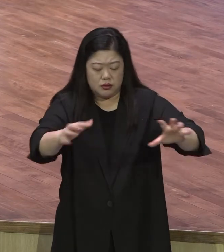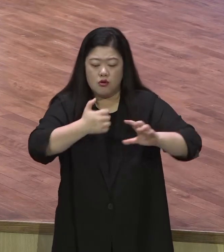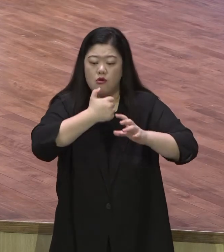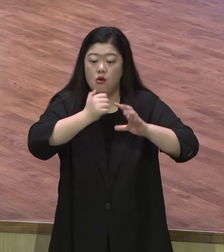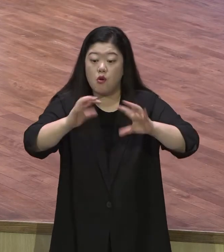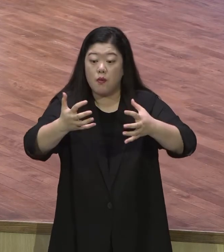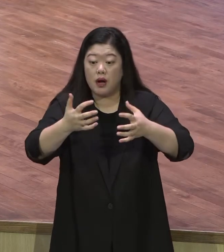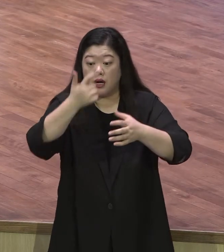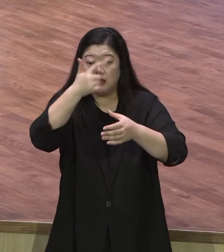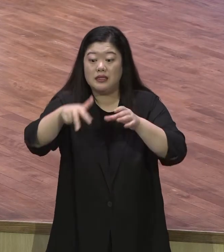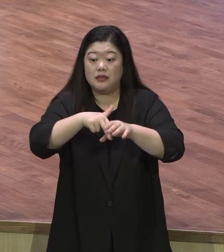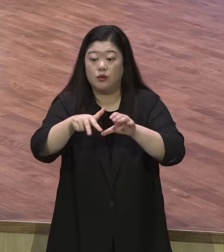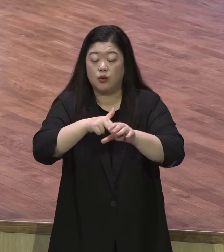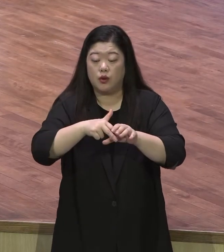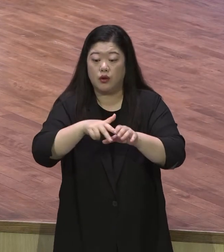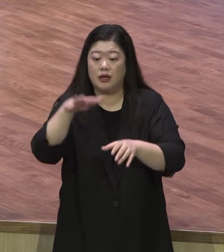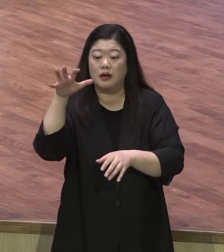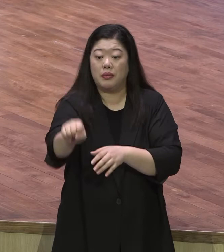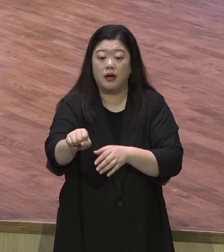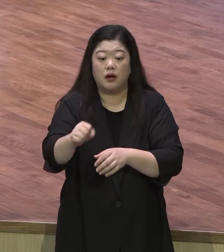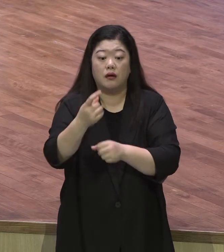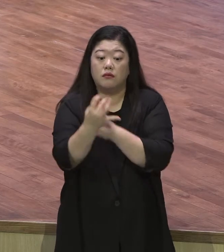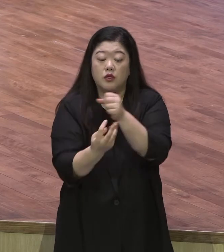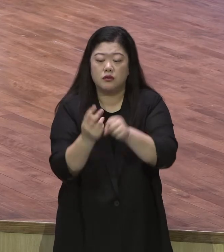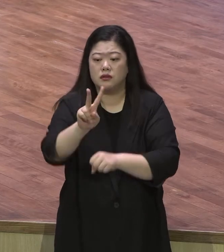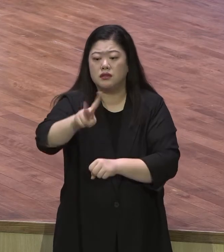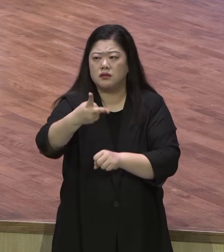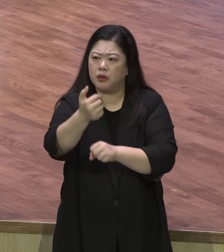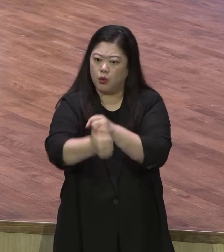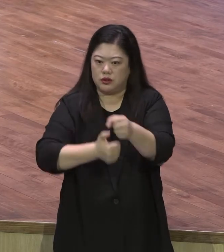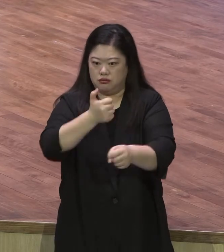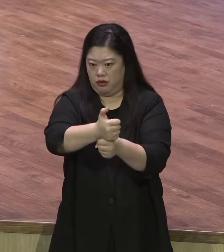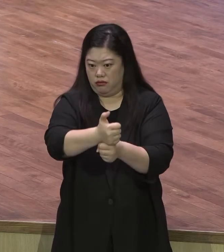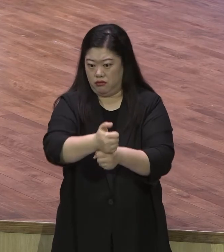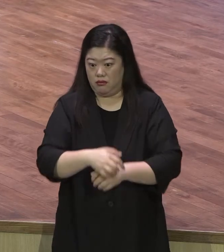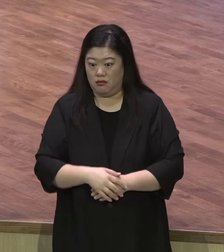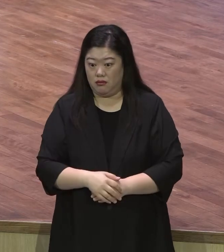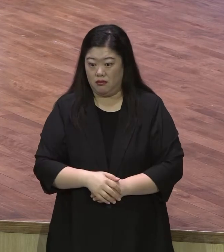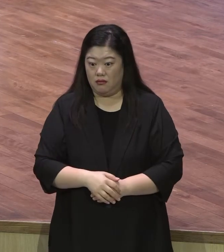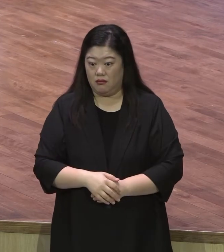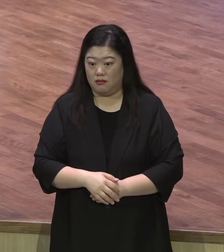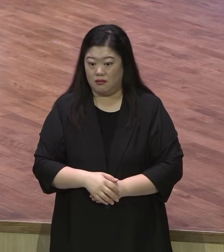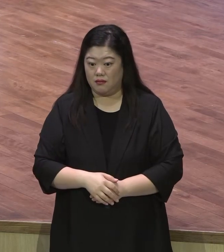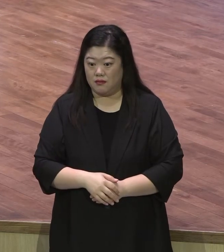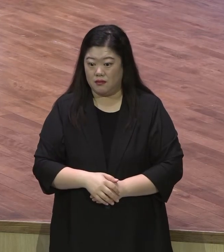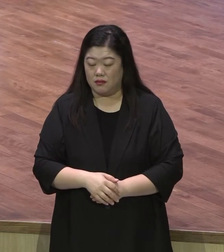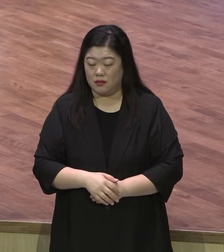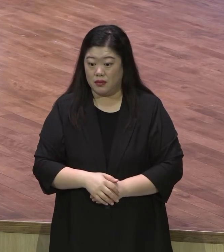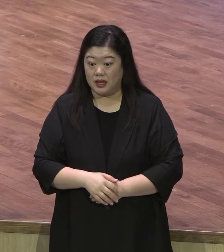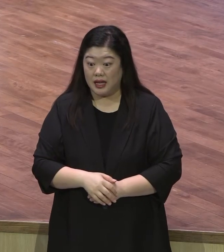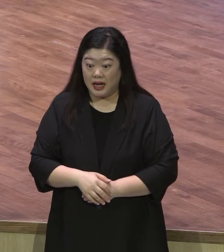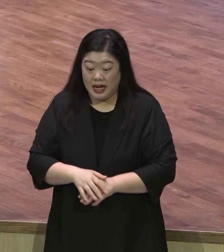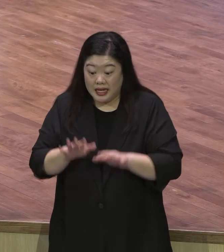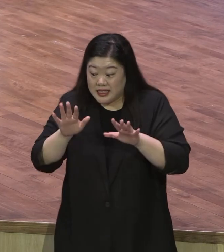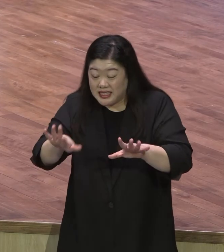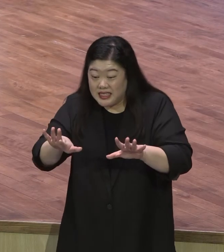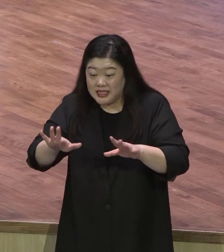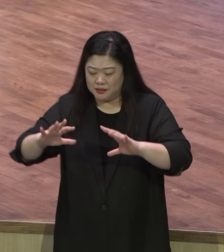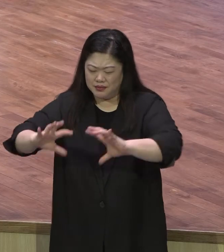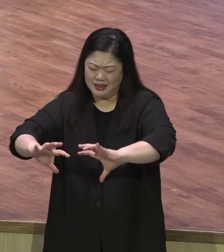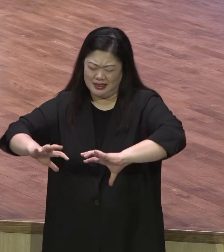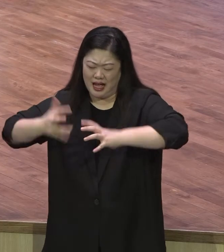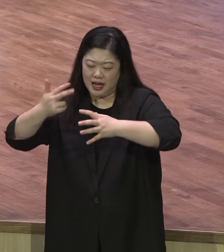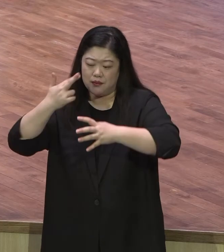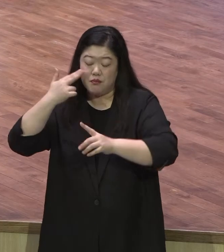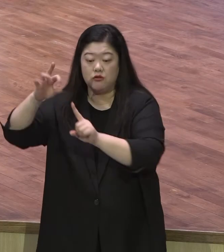선포할 수밖에 없도록 만들어버렸어요 작은 무리들이 모여가지고 당시 요즘 말하는 미국이잖아요 당시